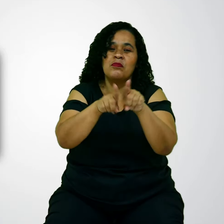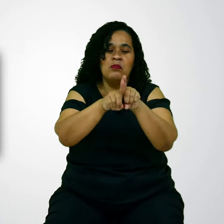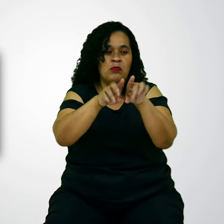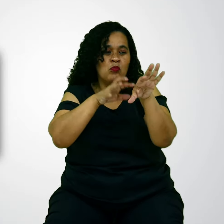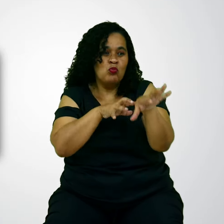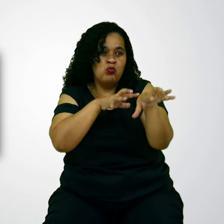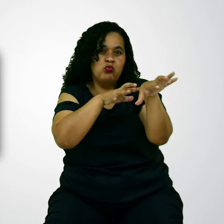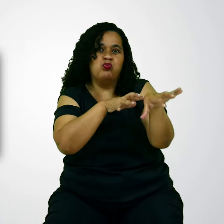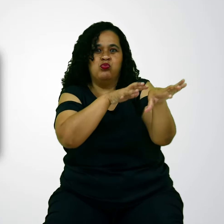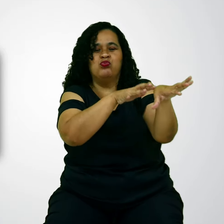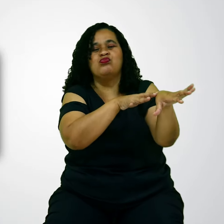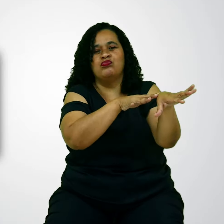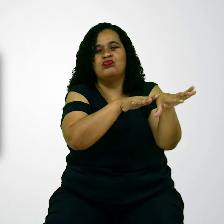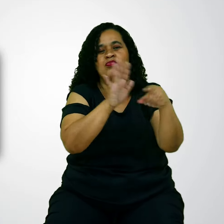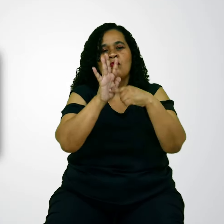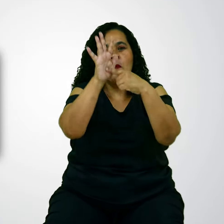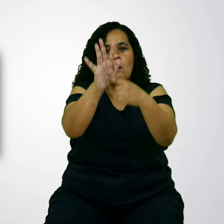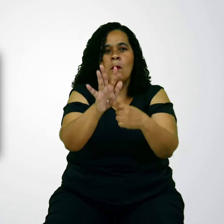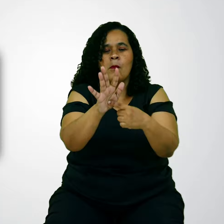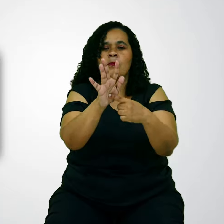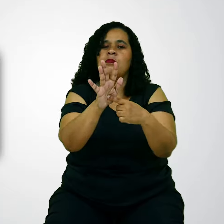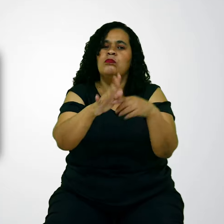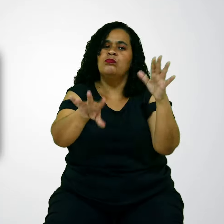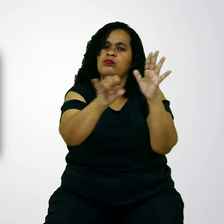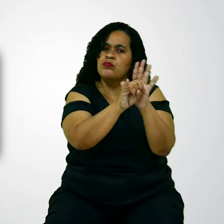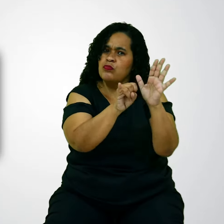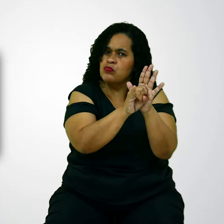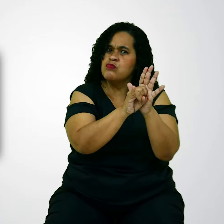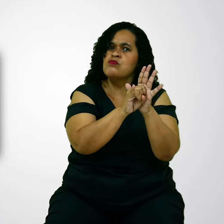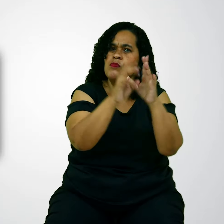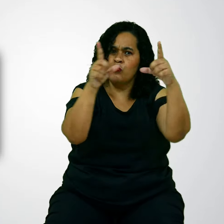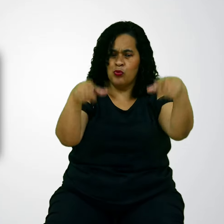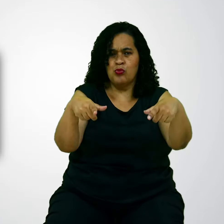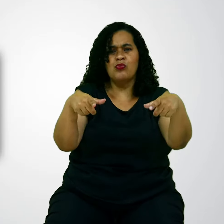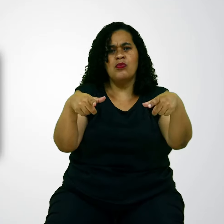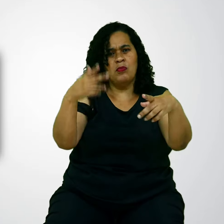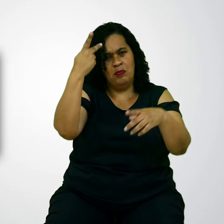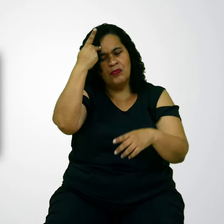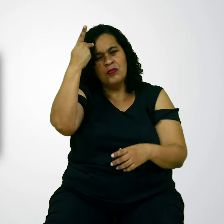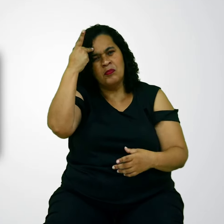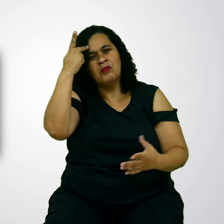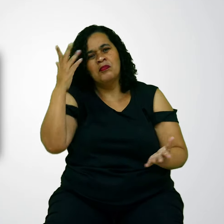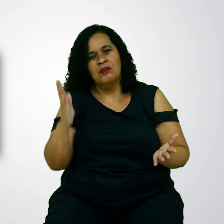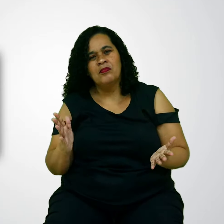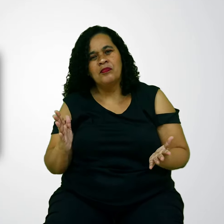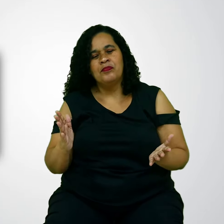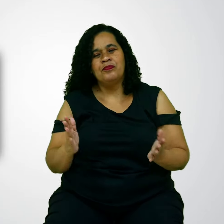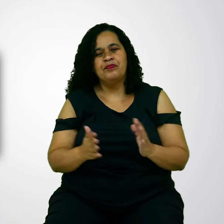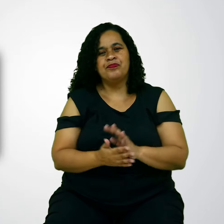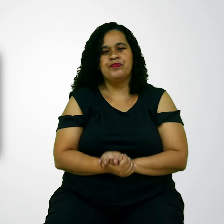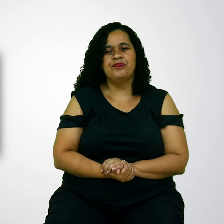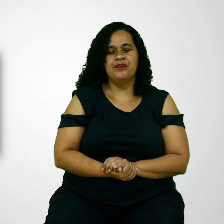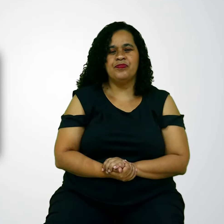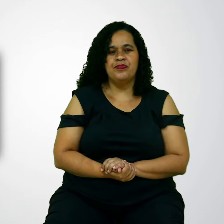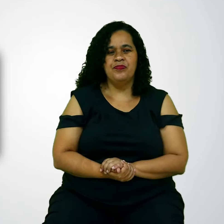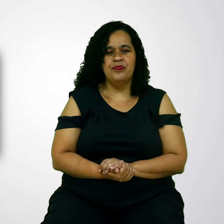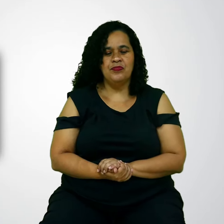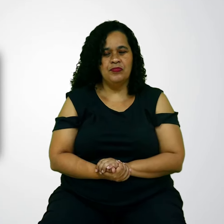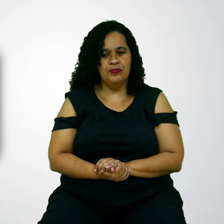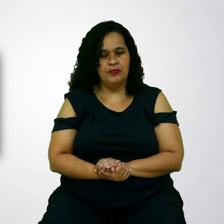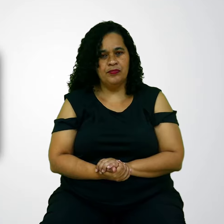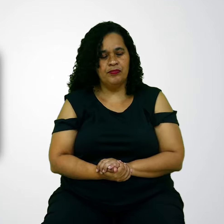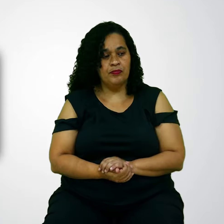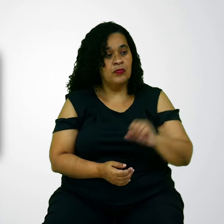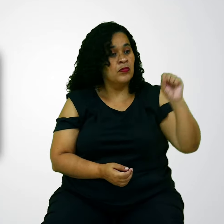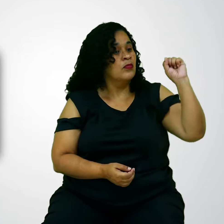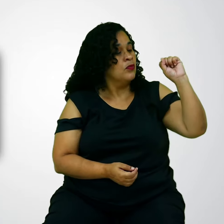cria uma identificação nossa com o lugar a que nós pertencemos, né? Isso. A gente precisa